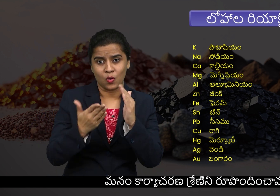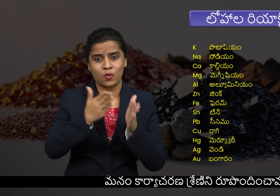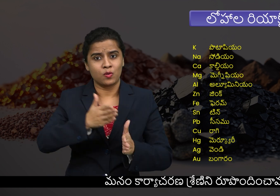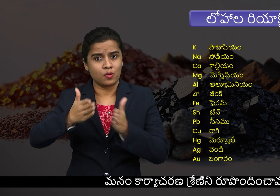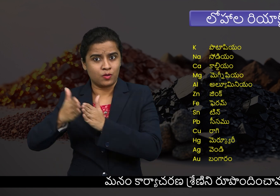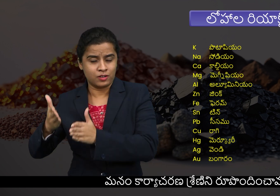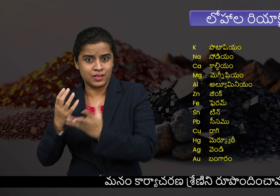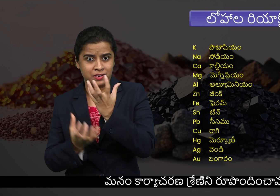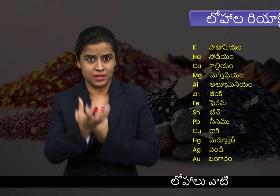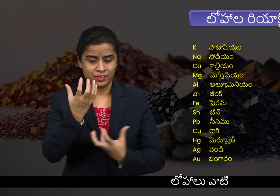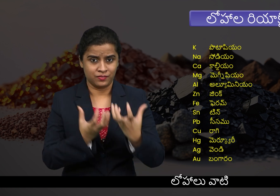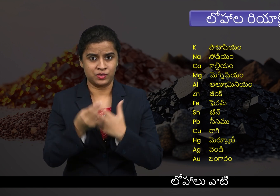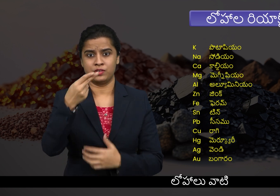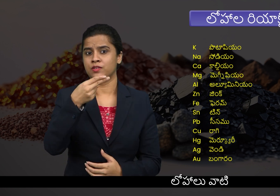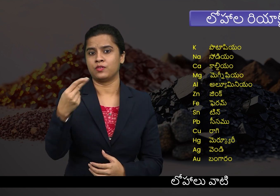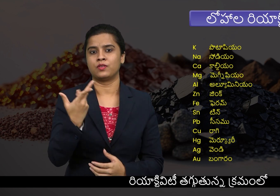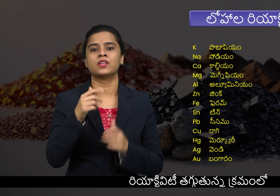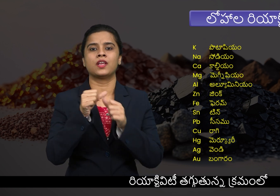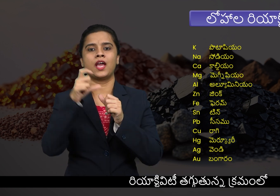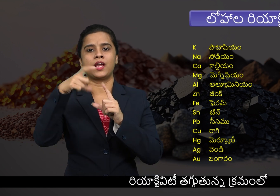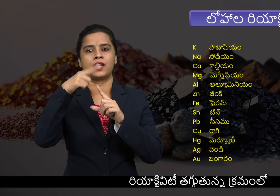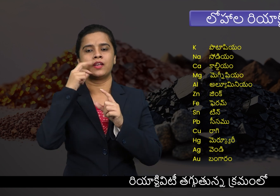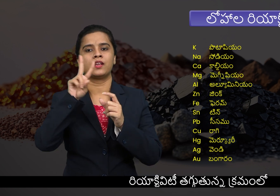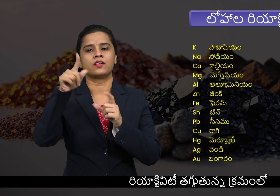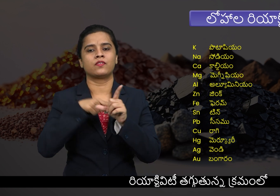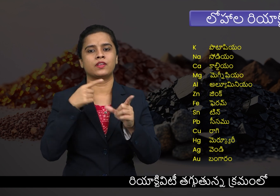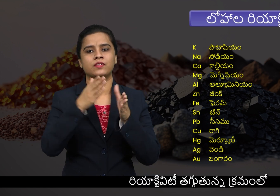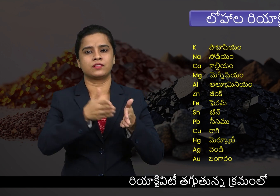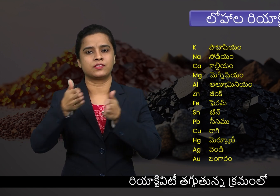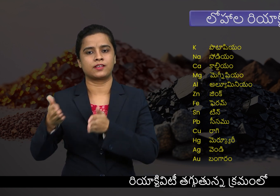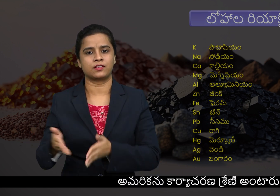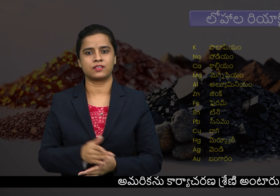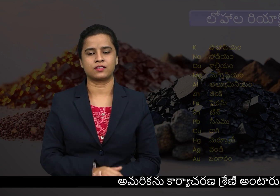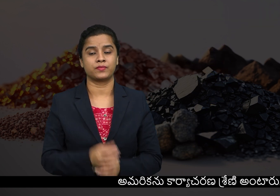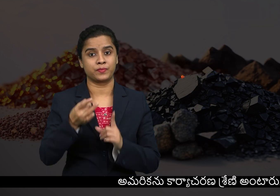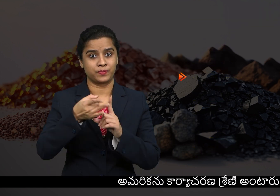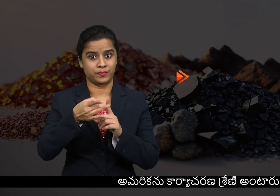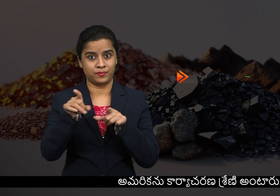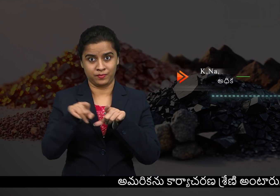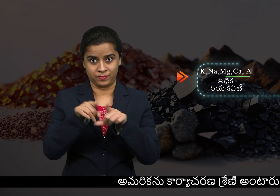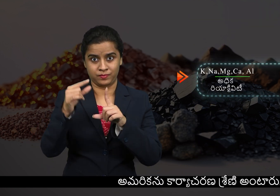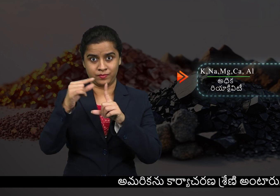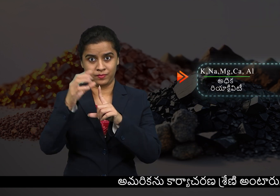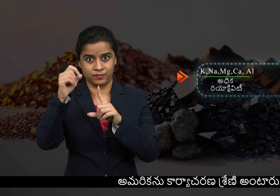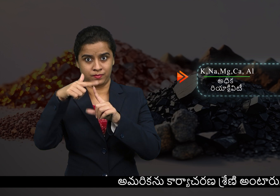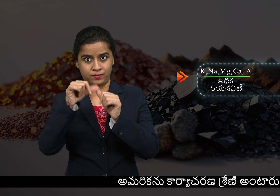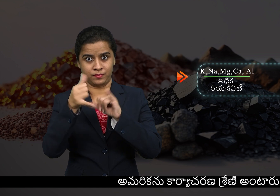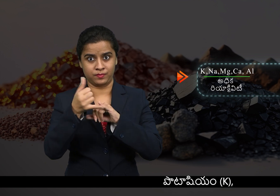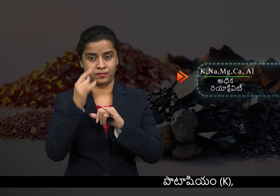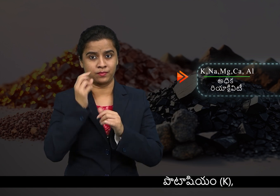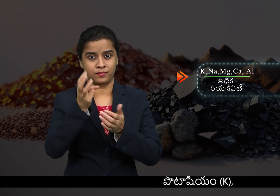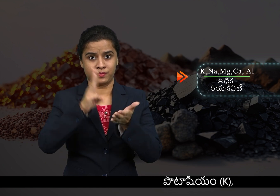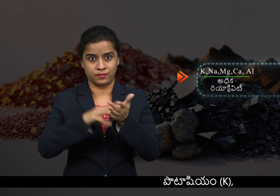శ్రేణిని రూపొందించాము. లోహాలు వాటి రియాక్టివిటీ తగ్గుతున్న క్రమంలో అమరికను కార్యాచరణ శ్రేణి